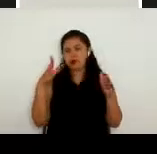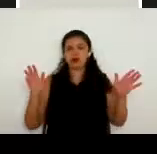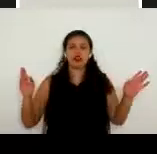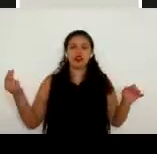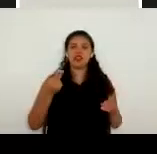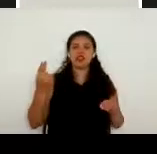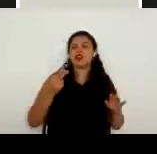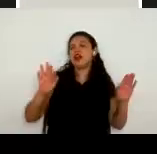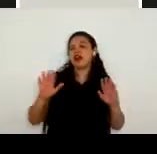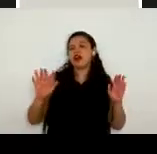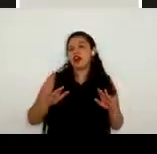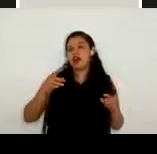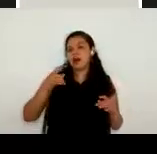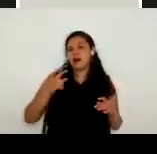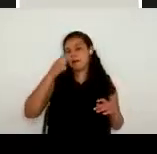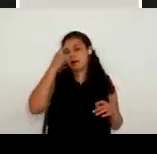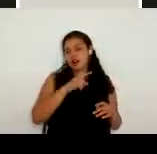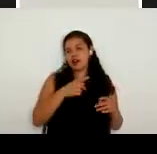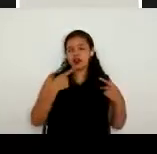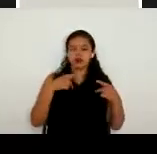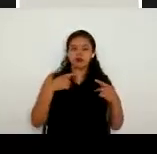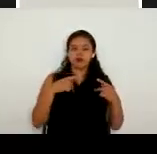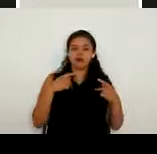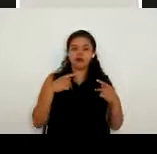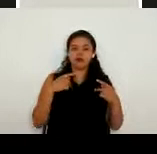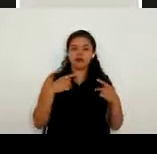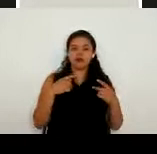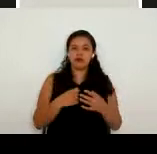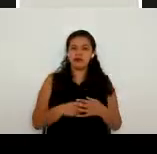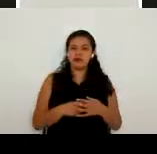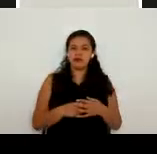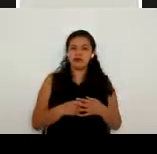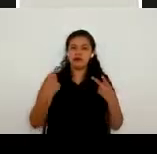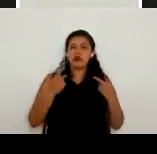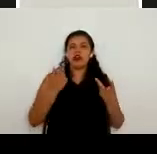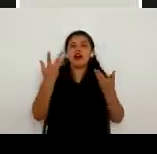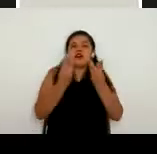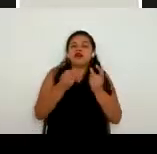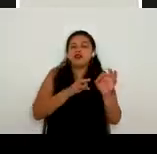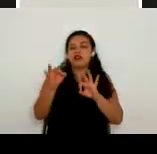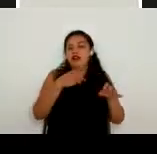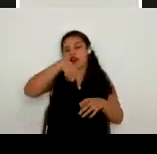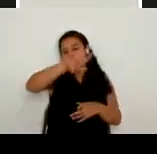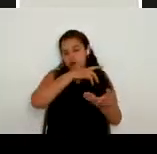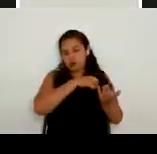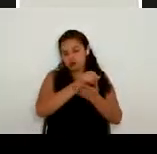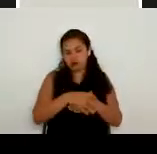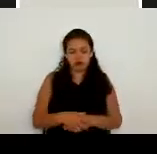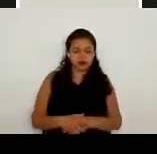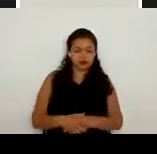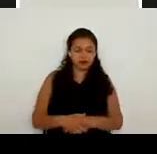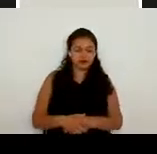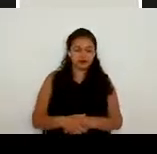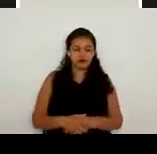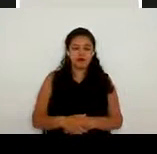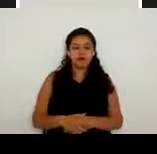y particularidades de cada uno de los sujetos con los cuales nosotros trabajan dice que también